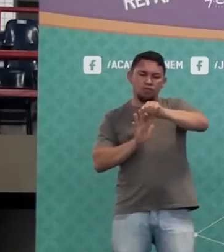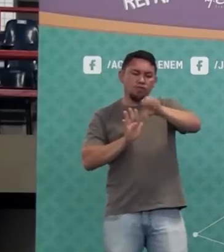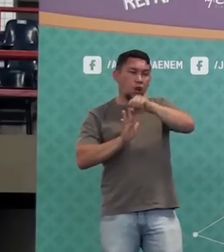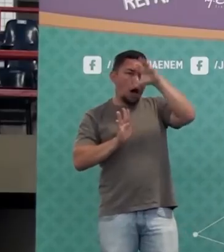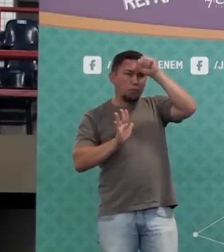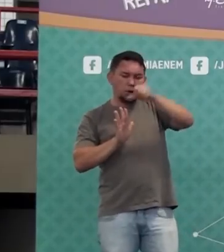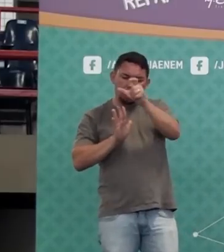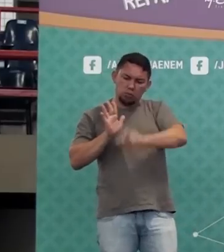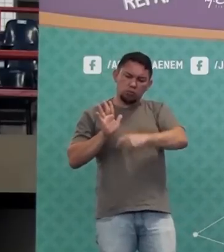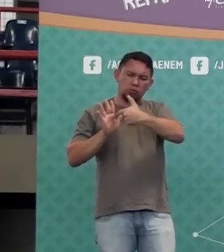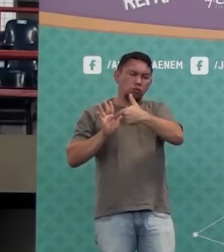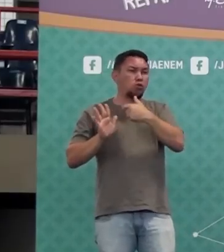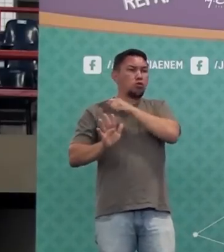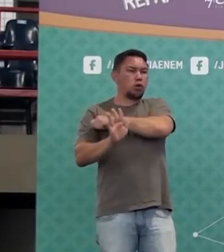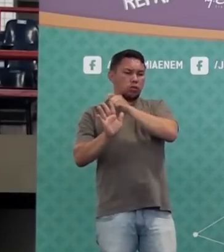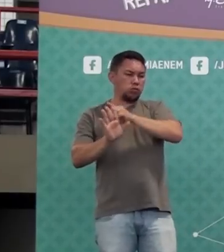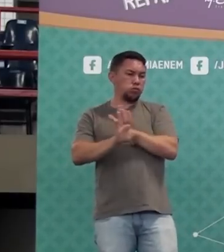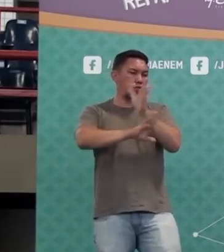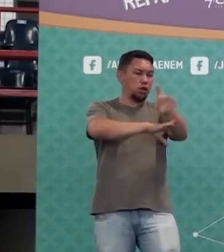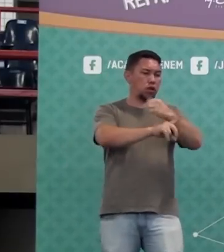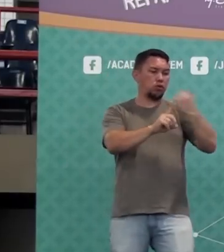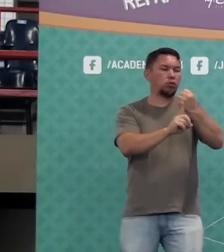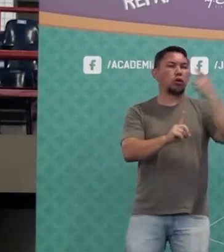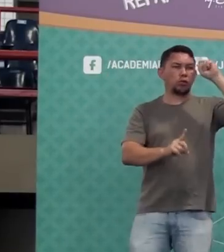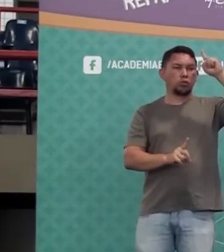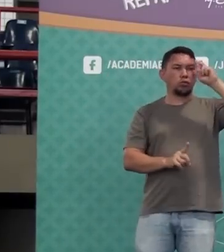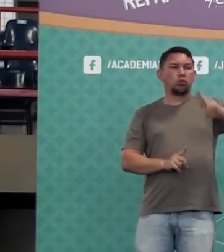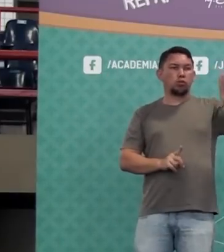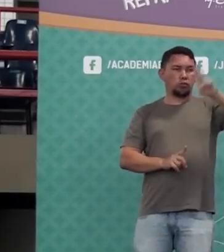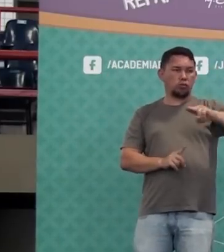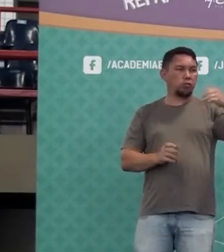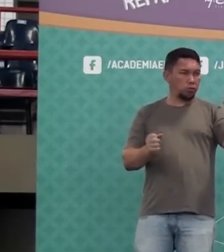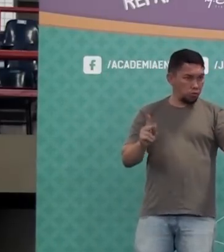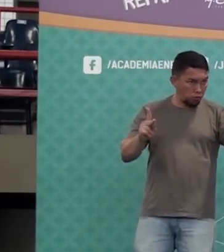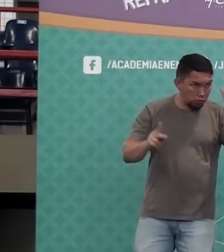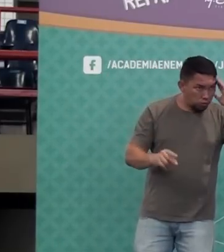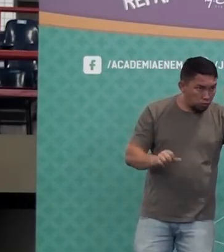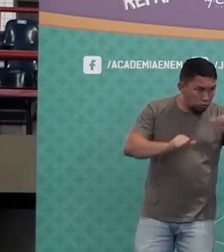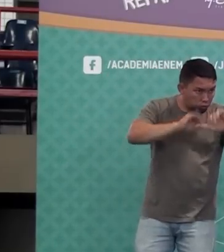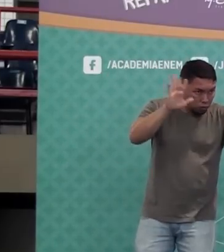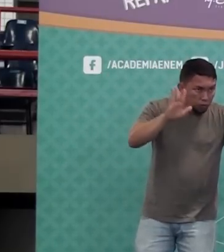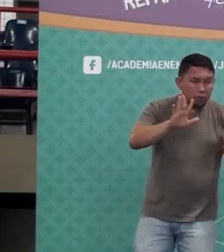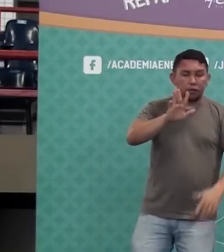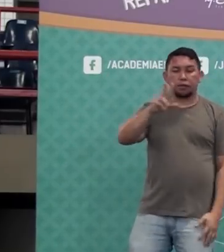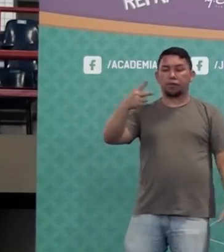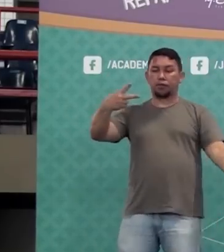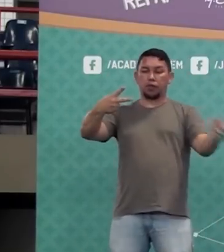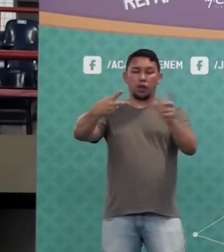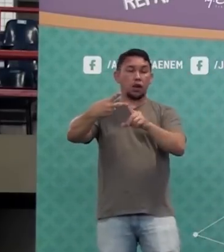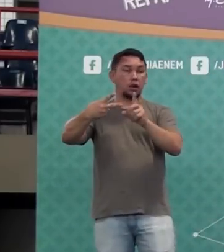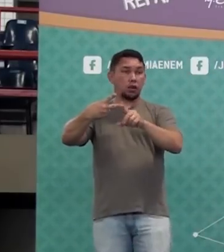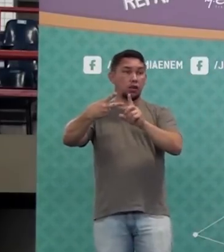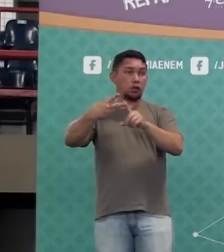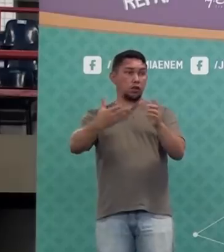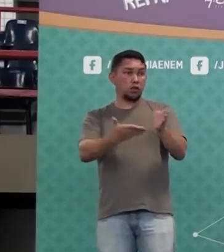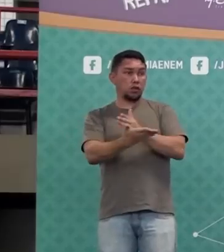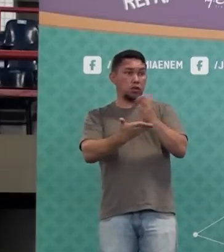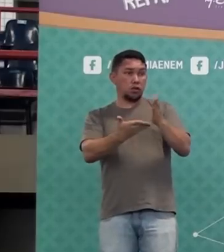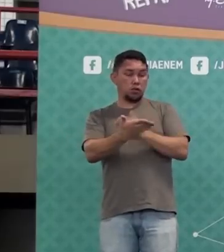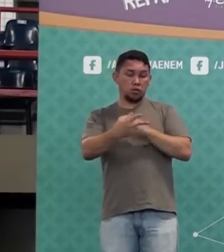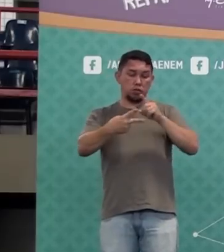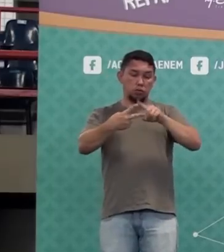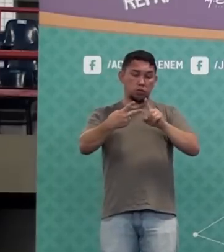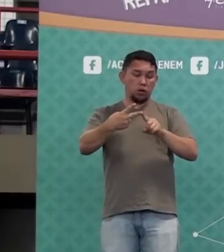conhecimentos adquiridos no dia a dia. Então, o primeiro tema é esse. O segundo tema está na página